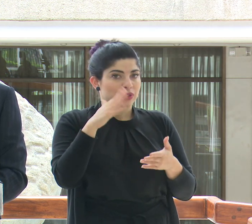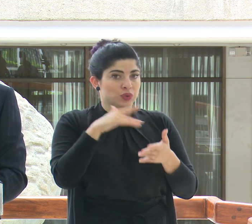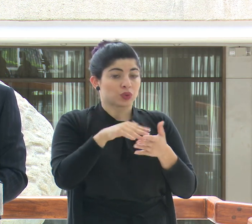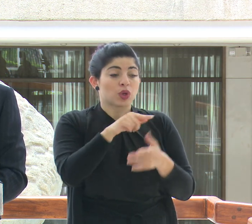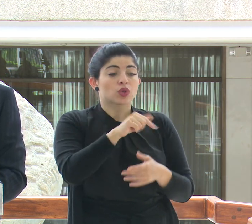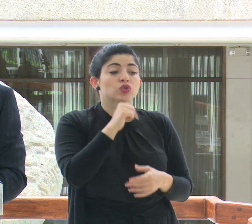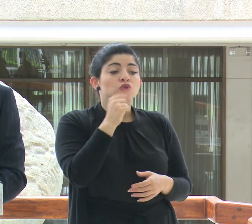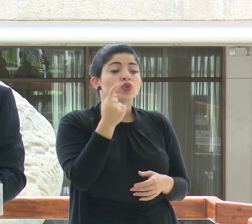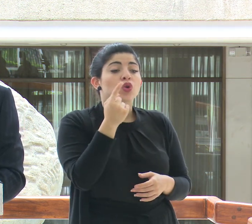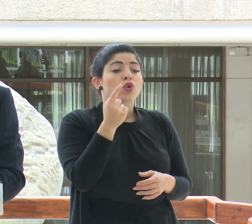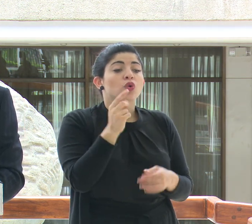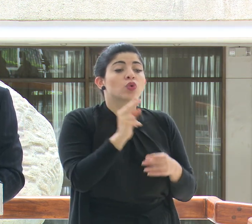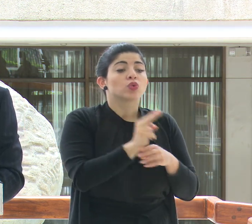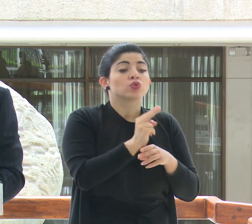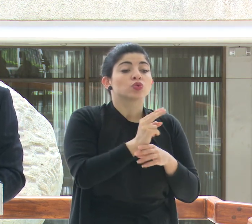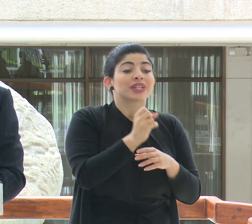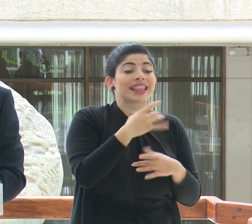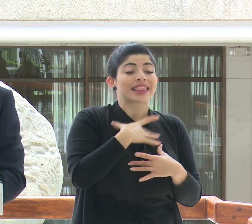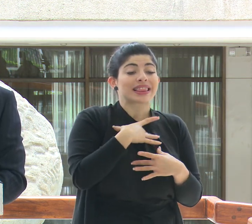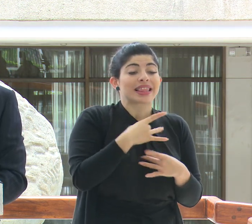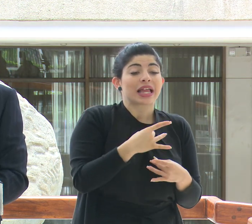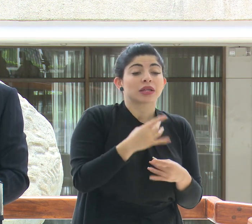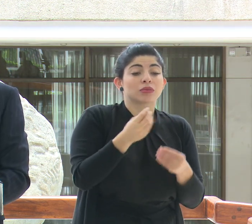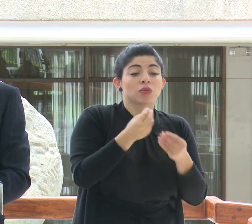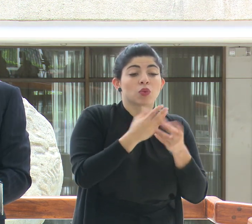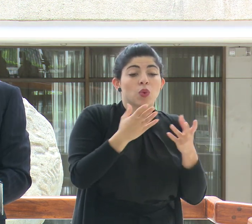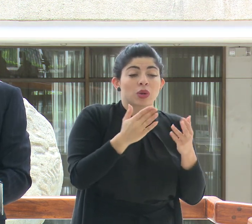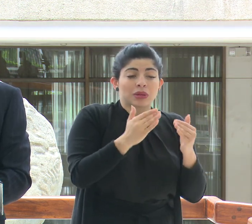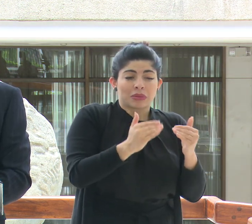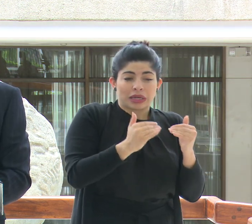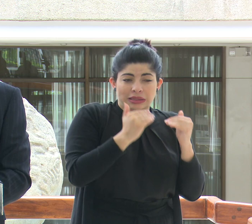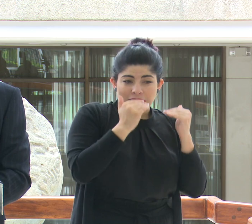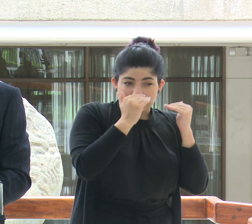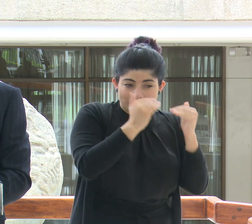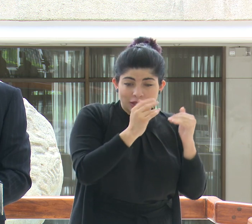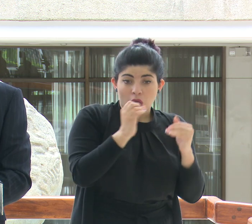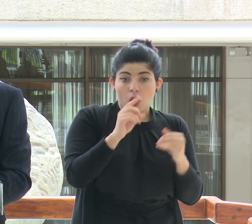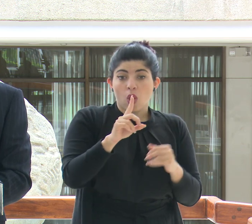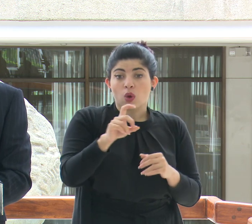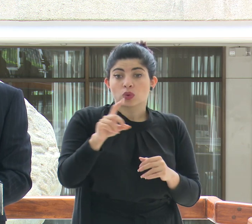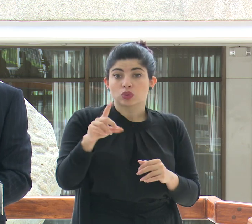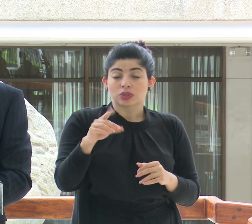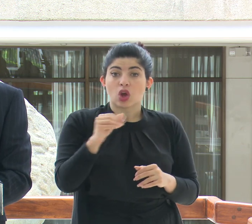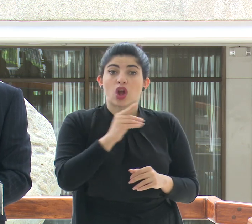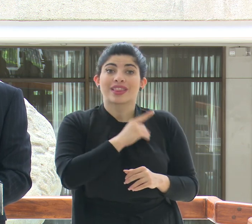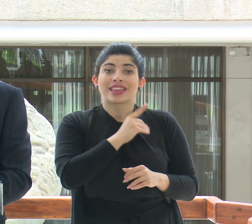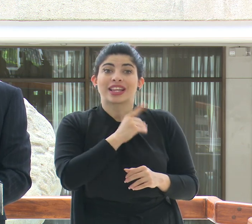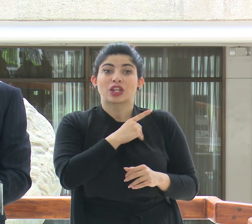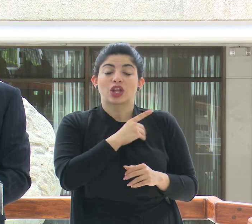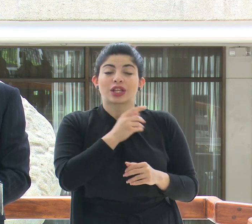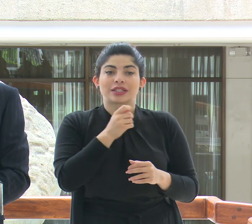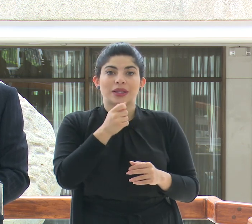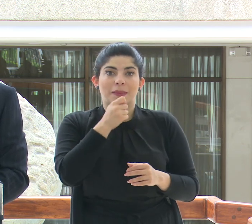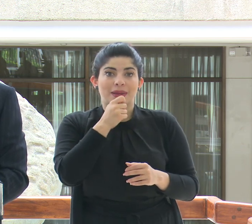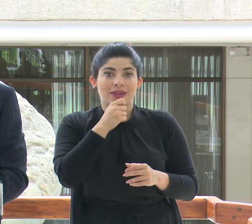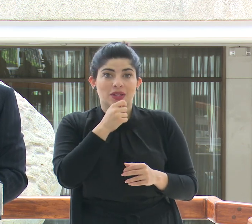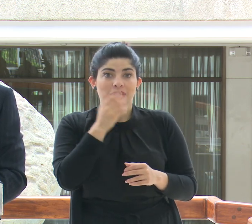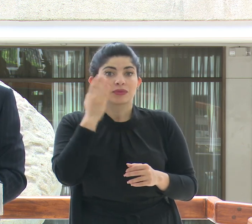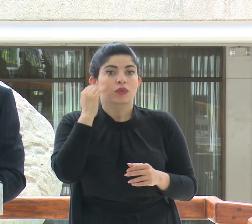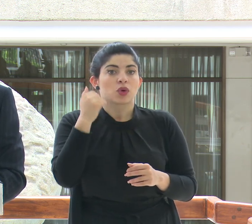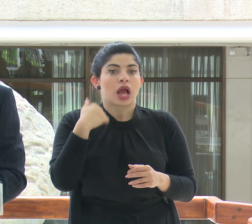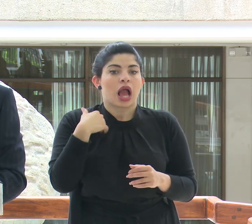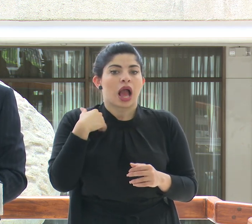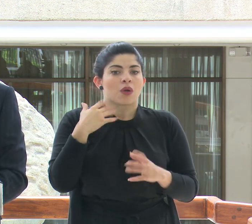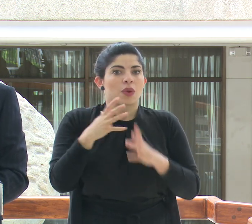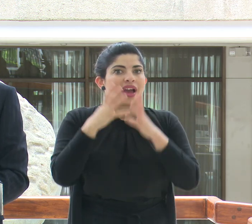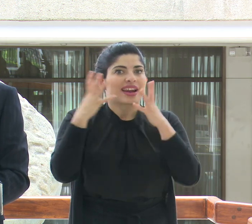eso solo se usa en temas de interés público muy elevados e incluso en consulta con los directores de medios, porque conlleva otro tema, una